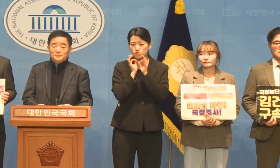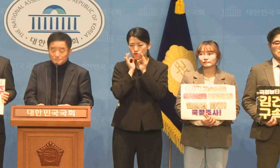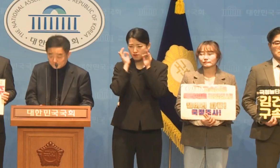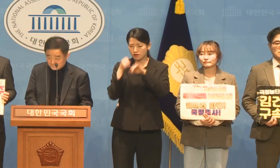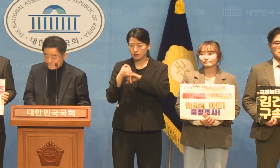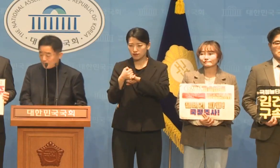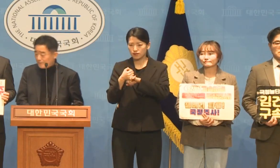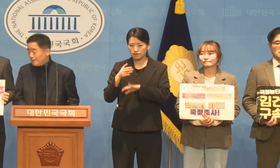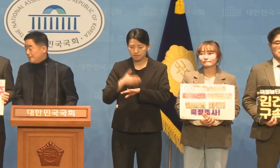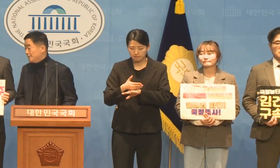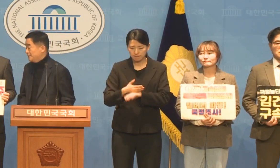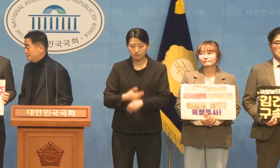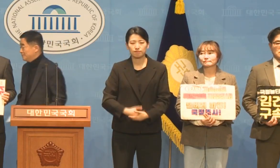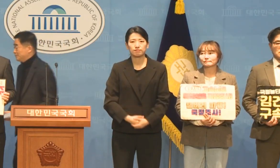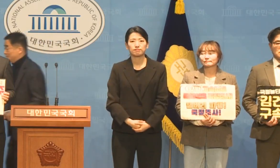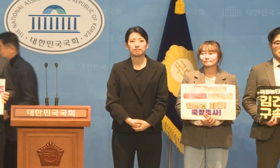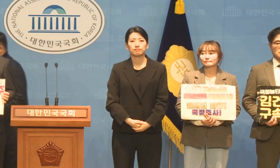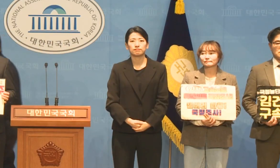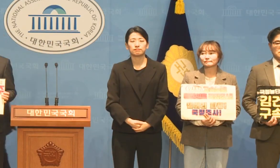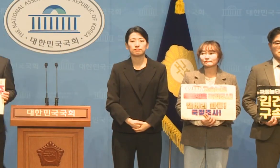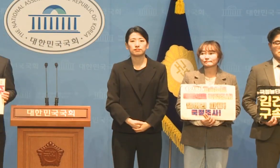나서겠습니다.